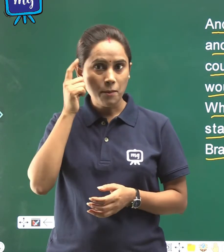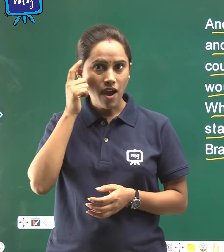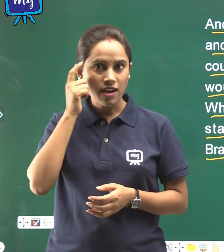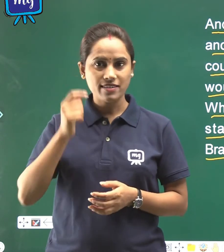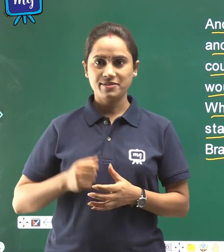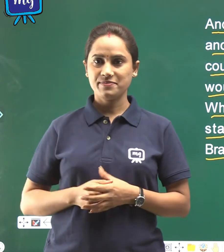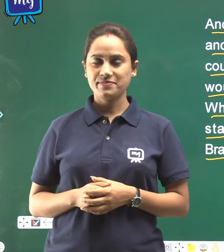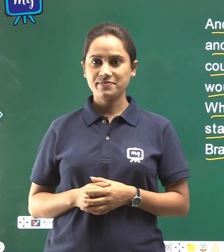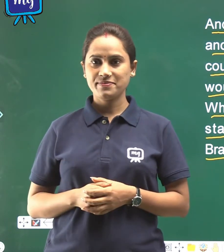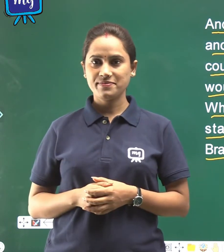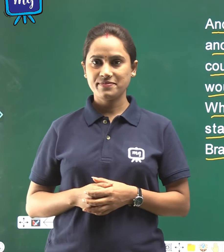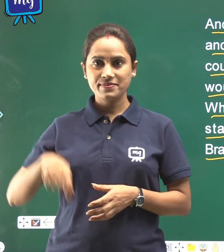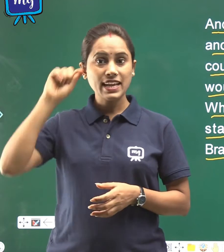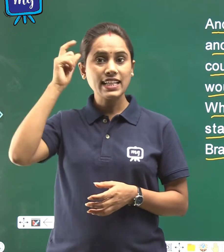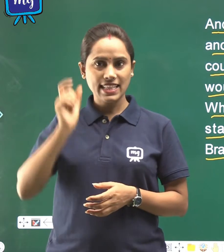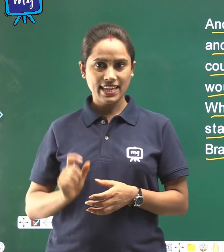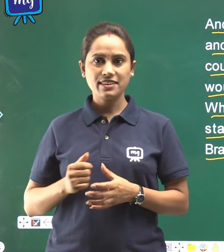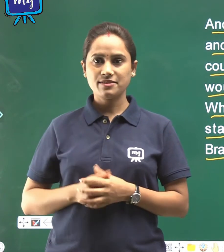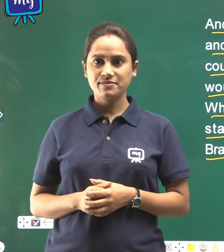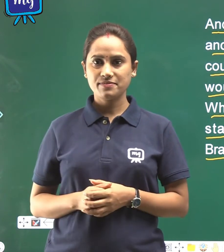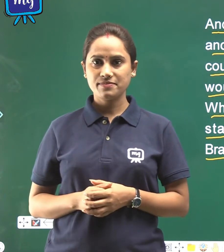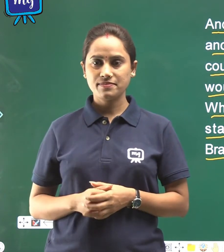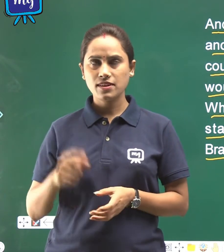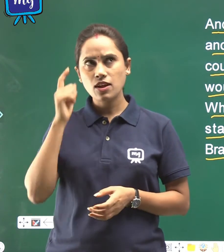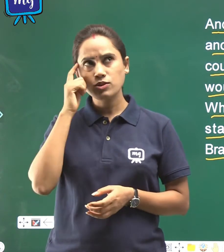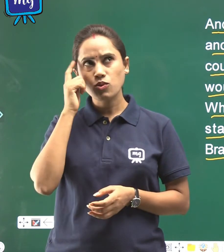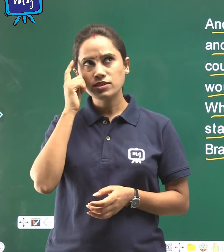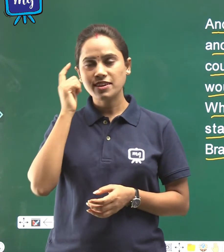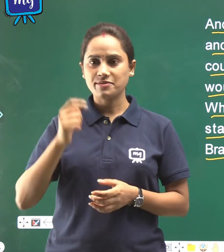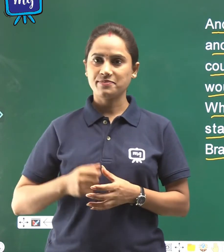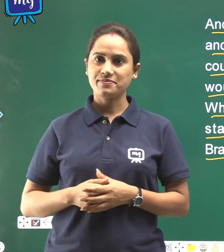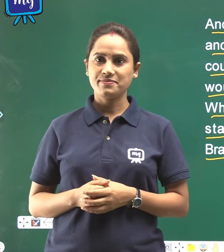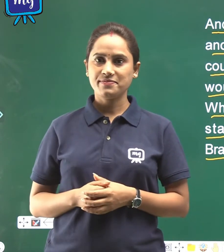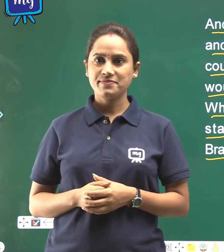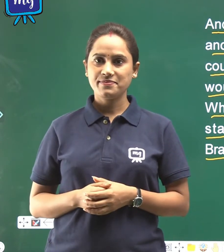दिमाग, think, सोचना.